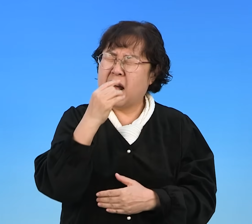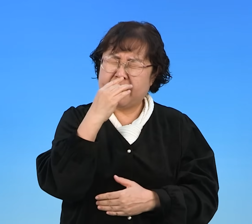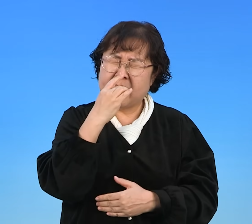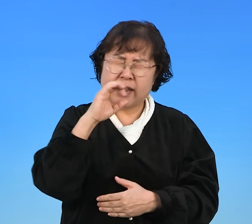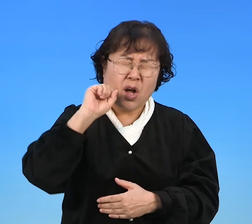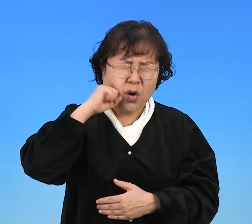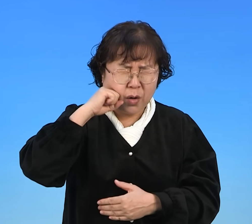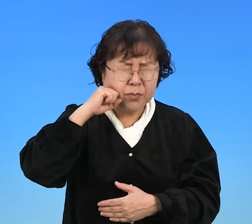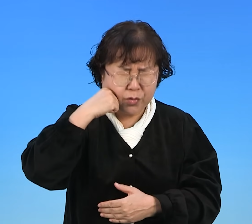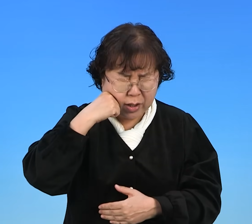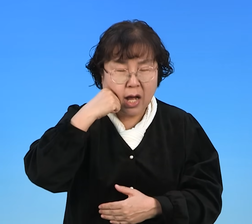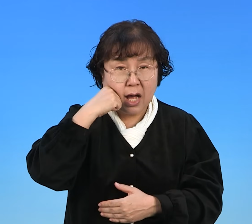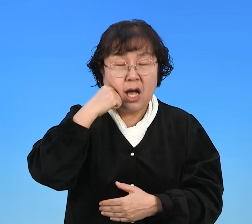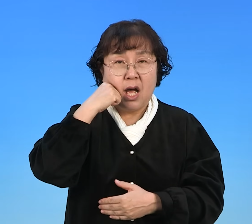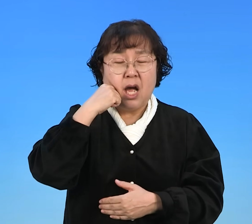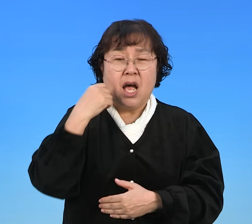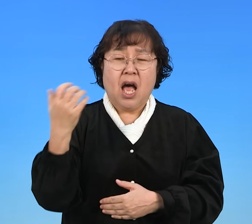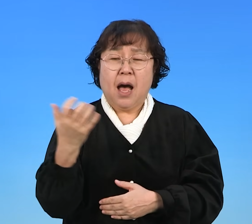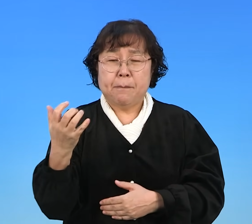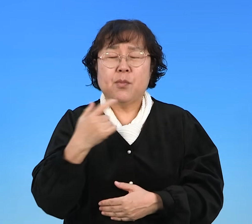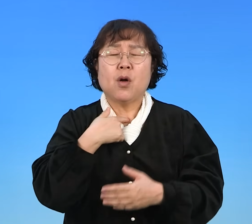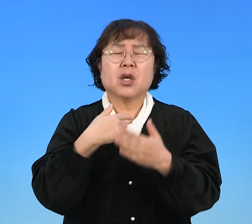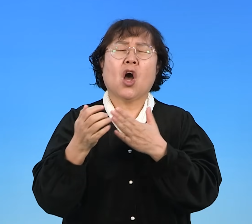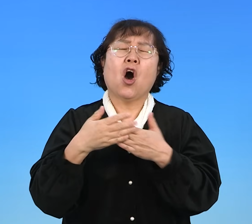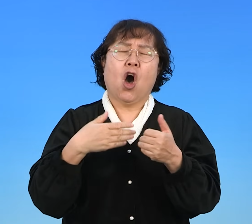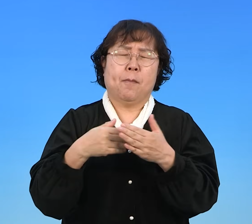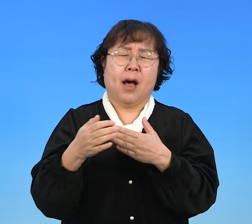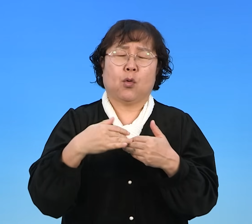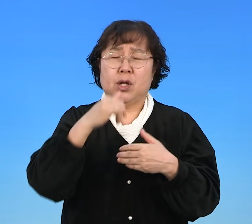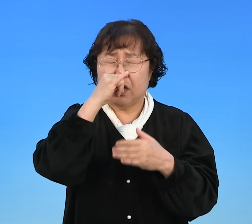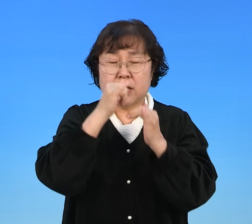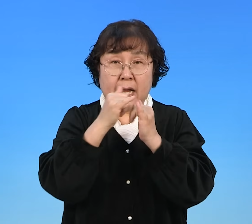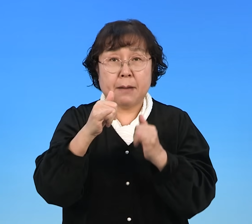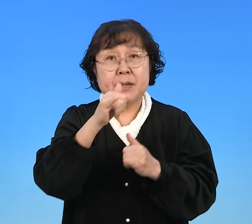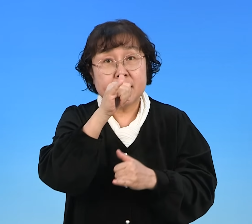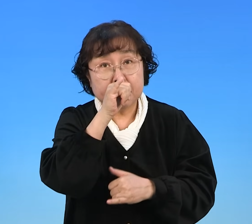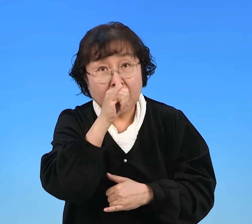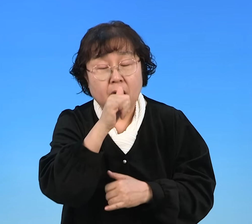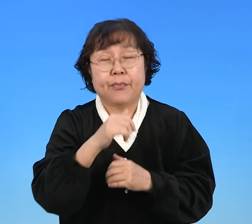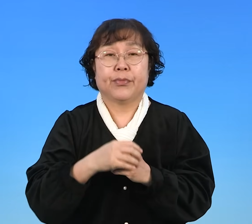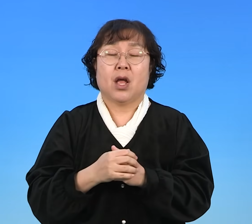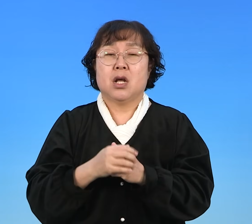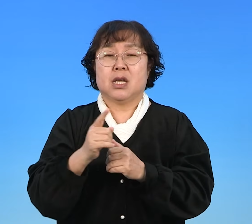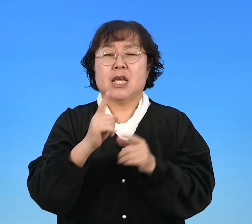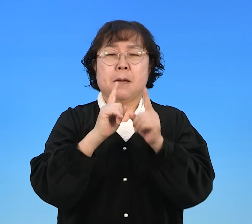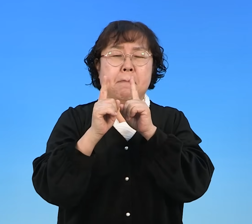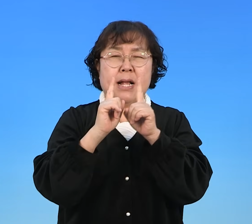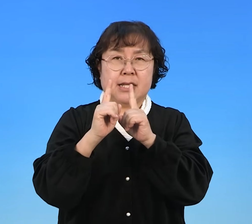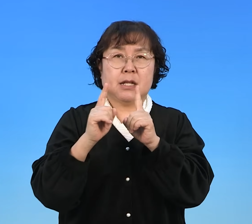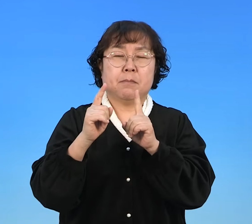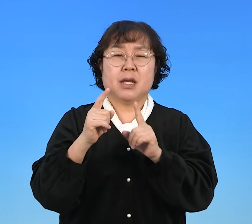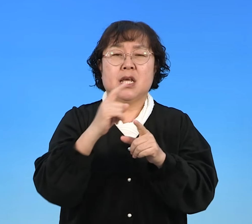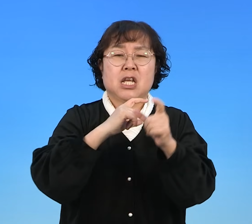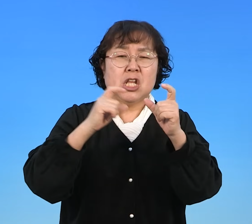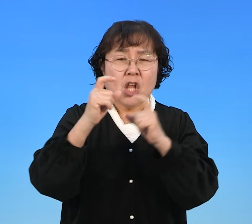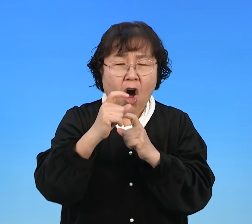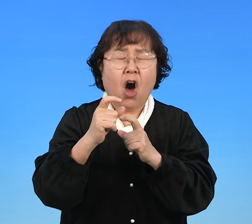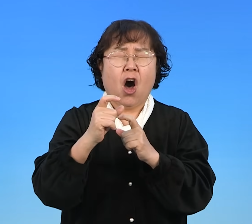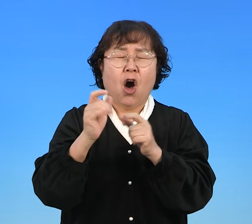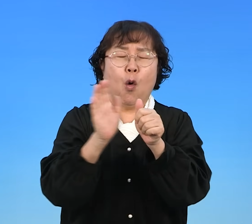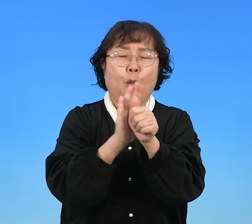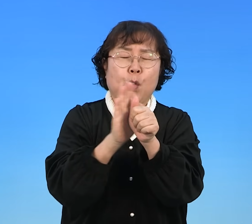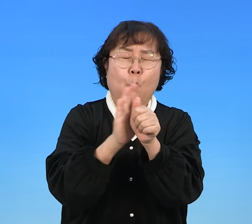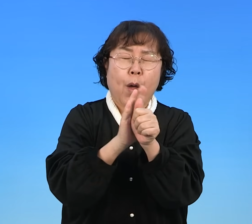이게 잘 안 되는 거구나, 이런 아픔을 겪고 계시는 분이 계시다면 이 말씀이 더 그분들을